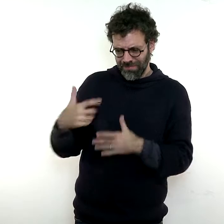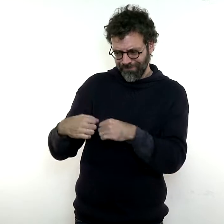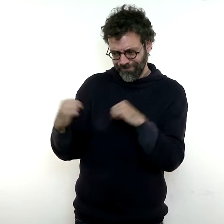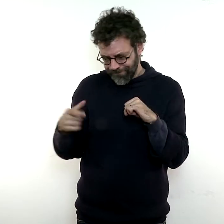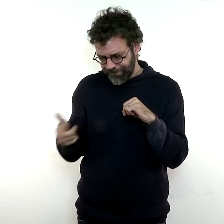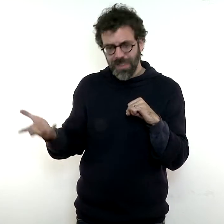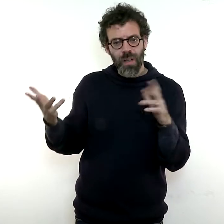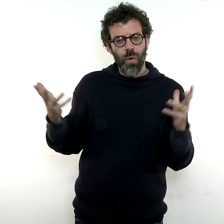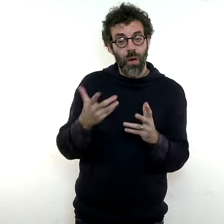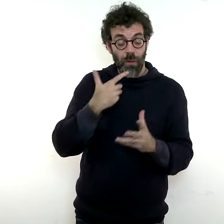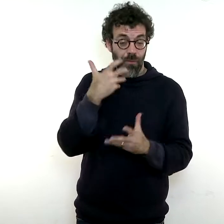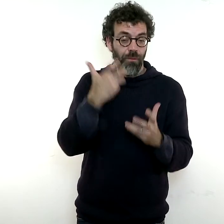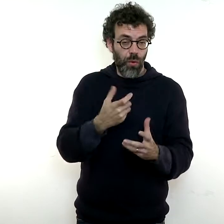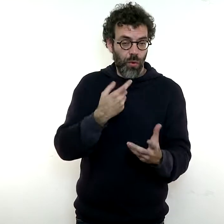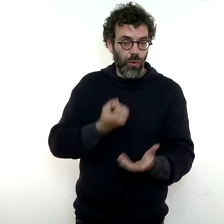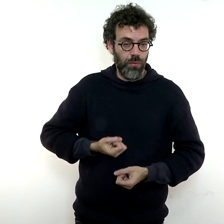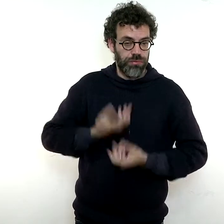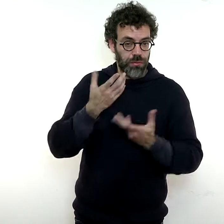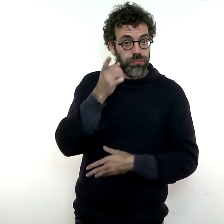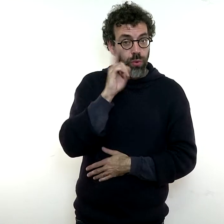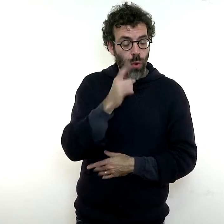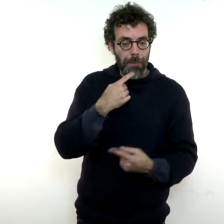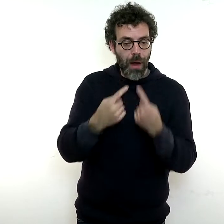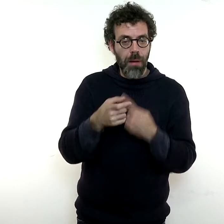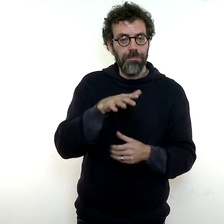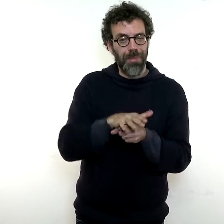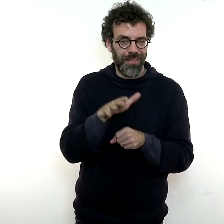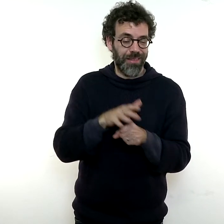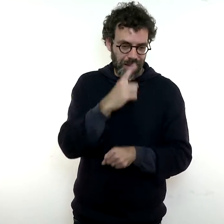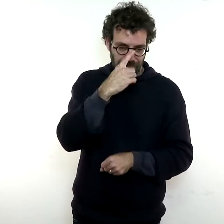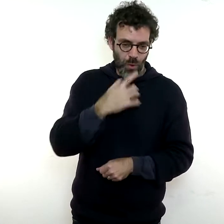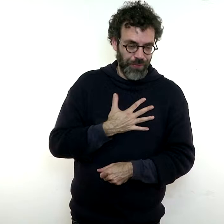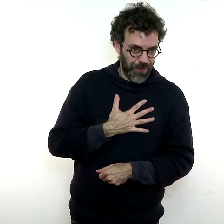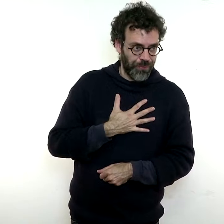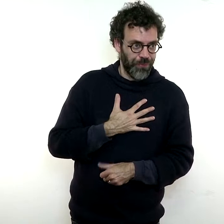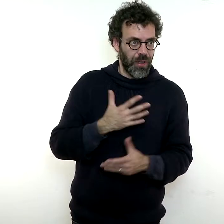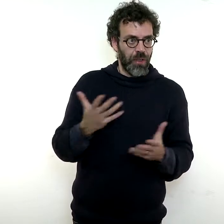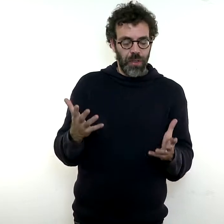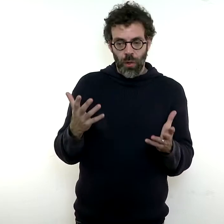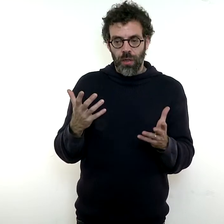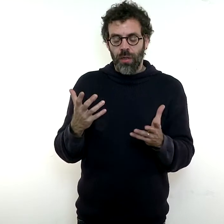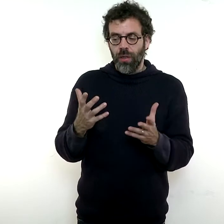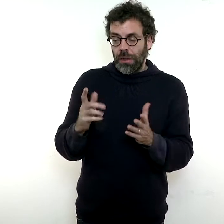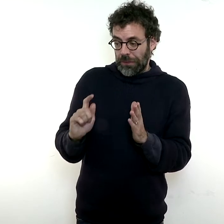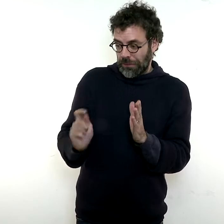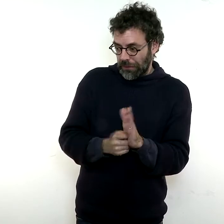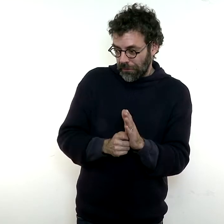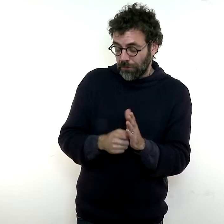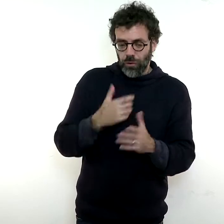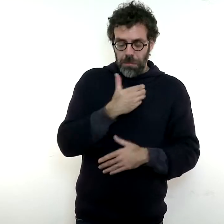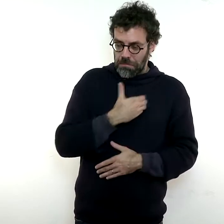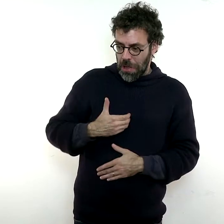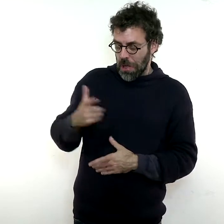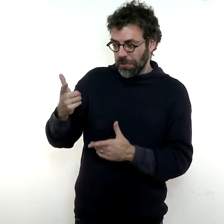en parler parce que je trouve qu'on n'en parle pas assez. Durant ce mandat, monsieur le maire, lorsque vous m'avez donné la délégation